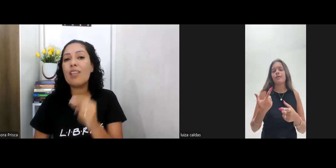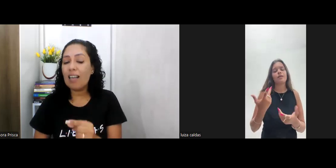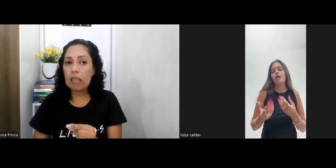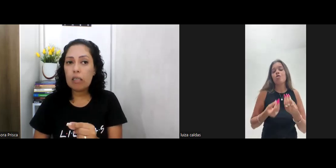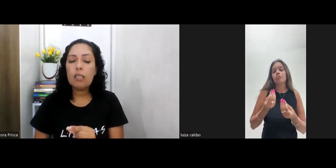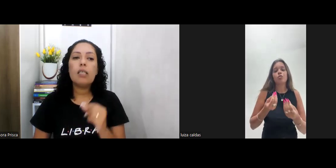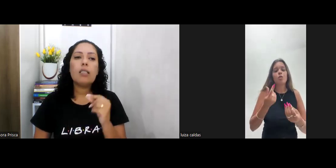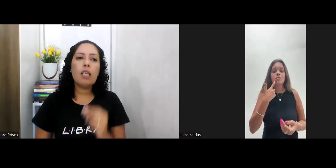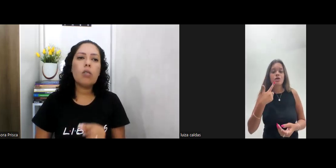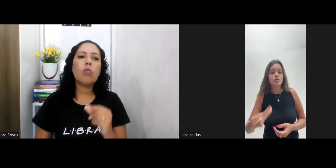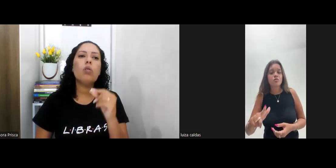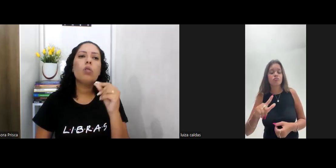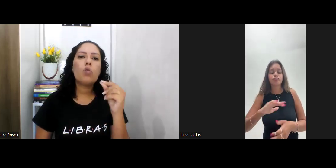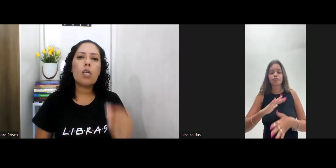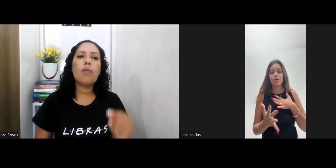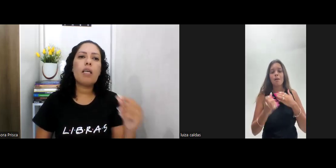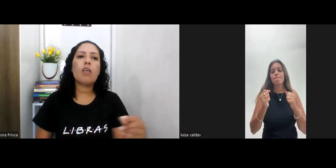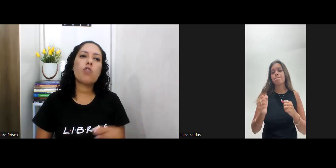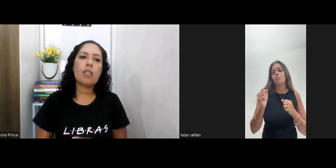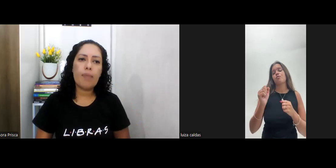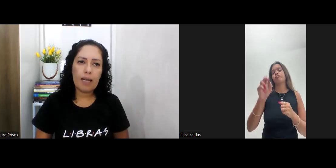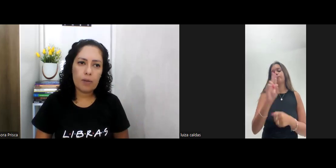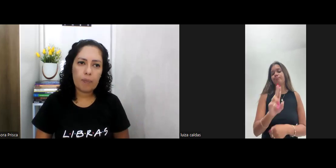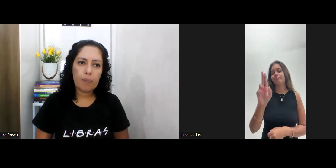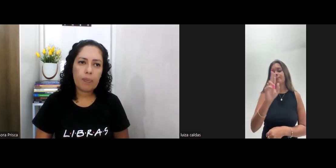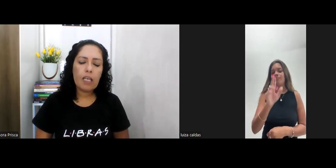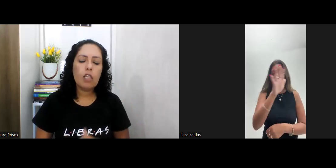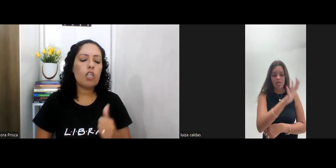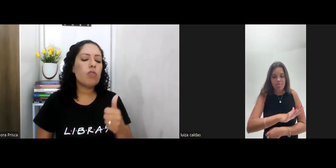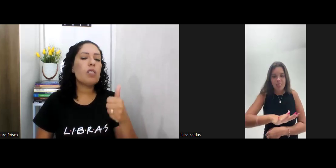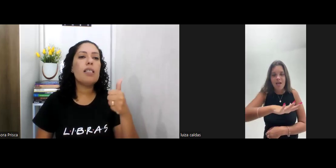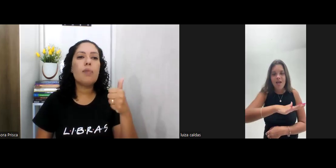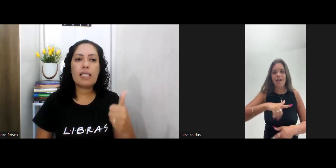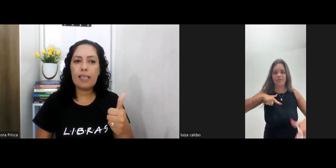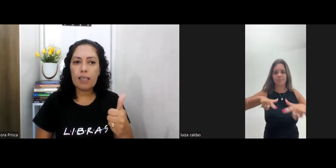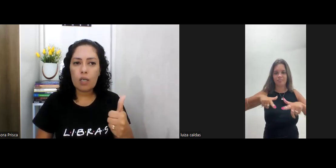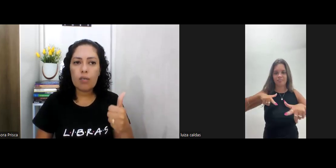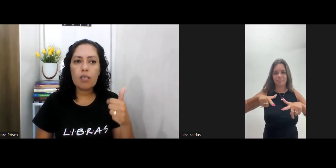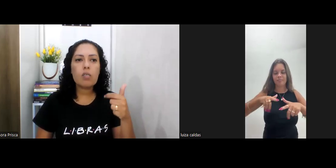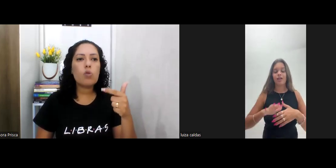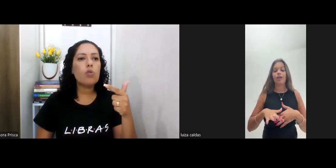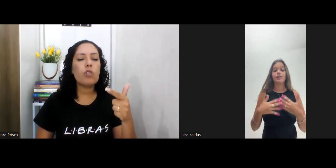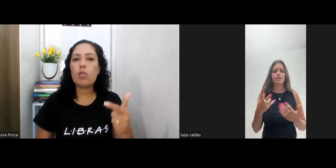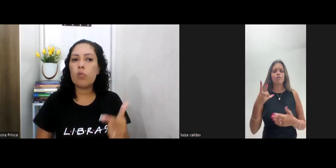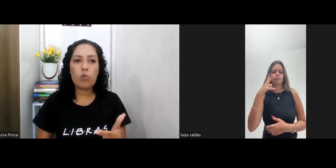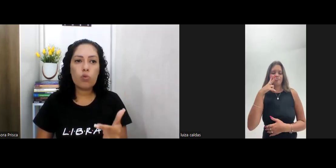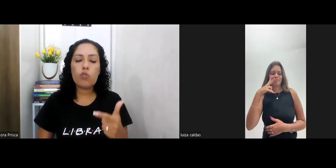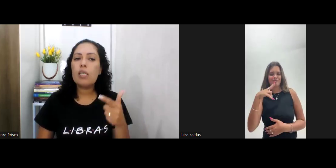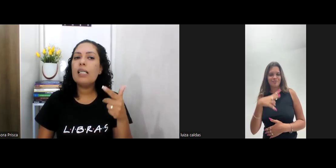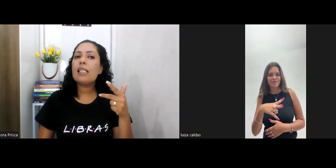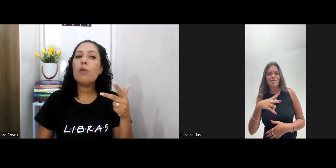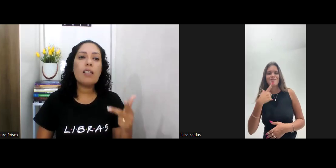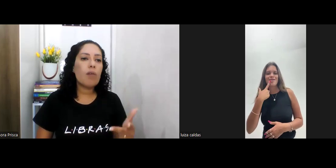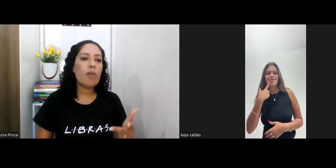pode ser usada dentro do seu ambiente de trabalho. Nós vimos que Libras é língua, surdos não são